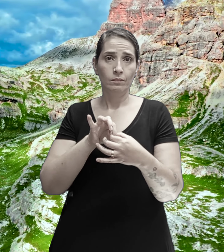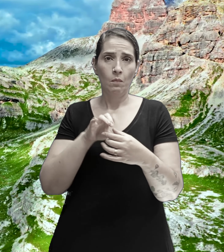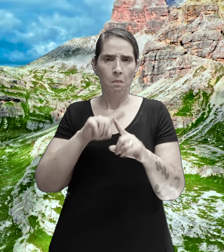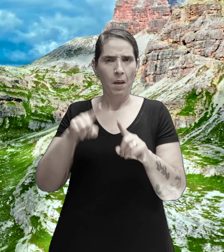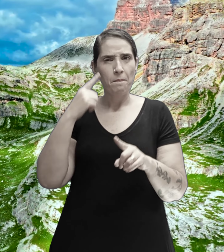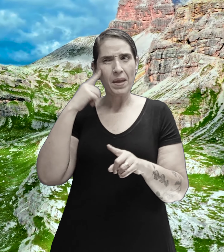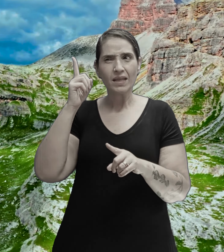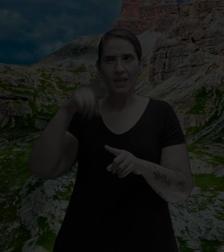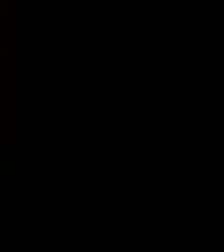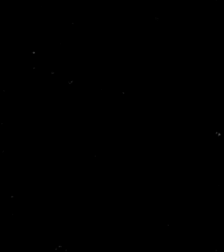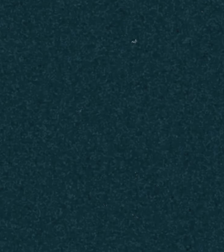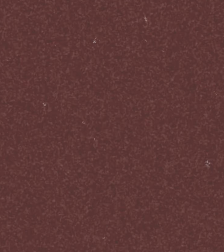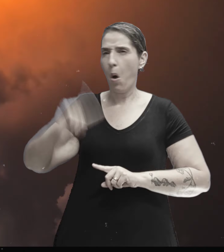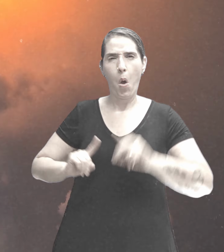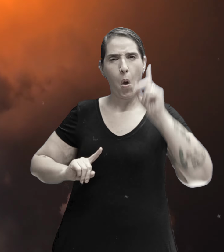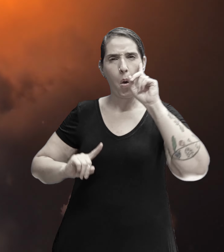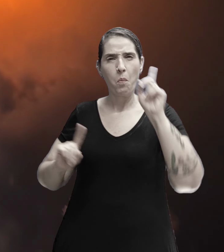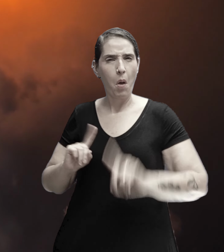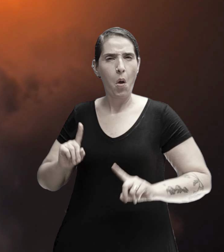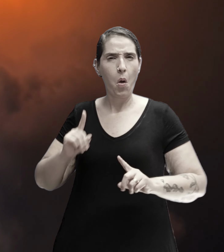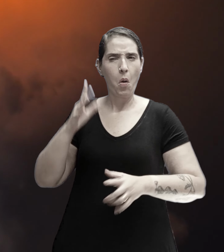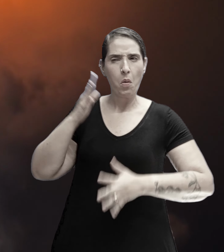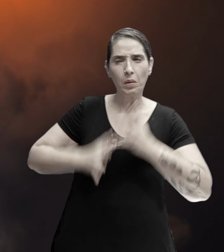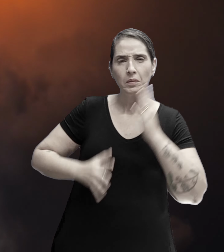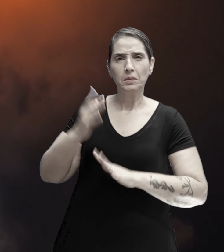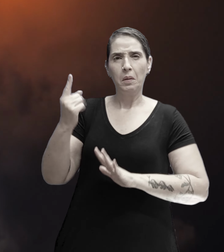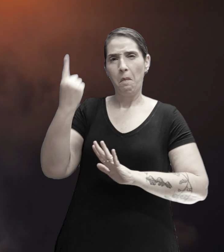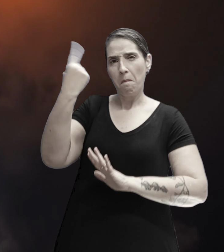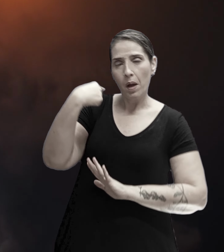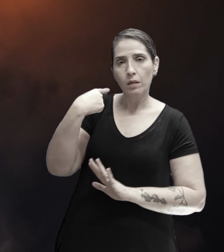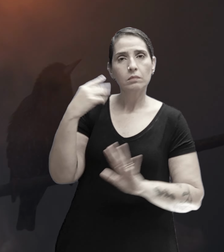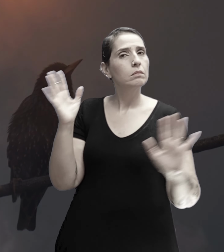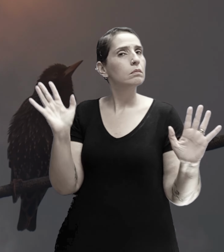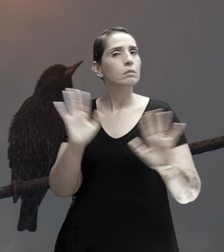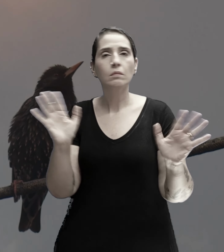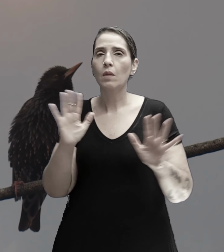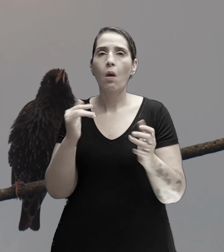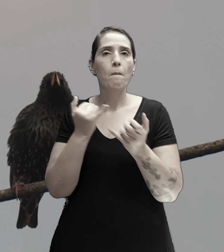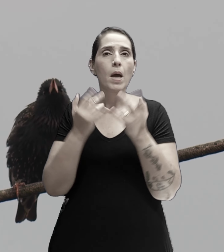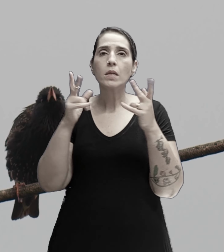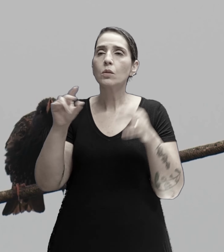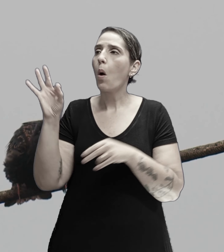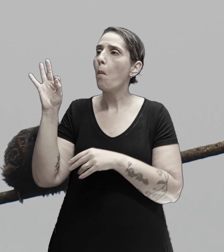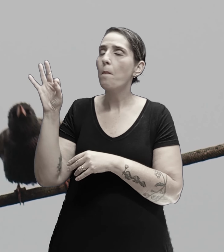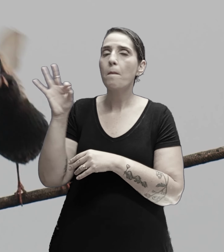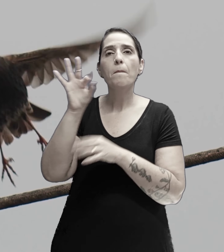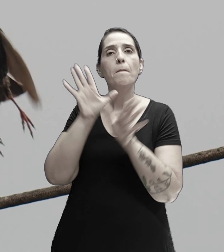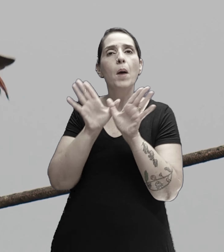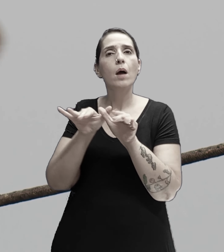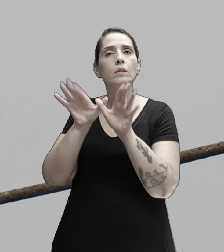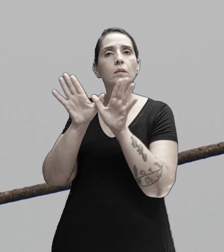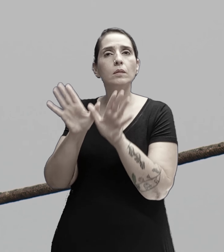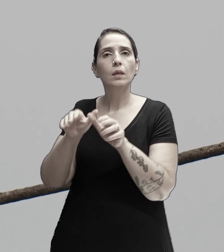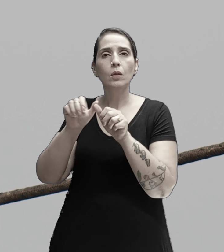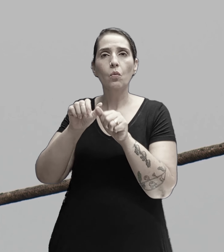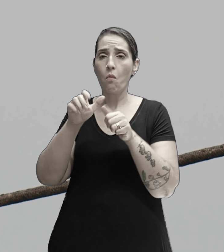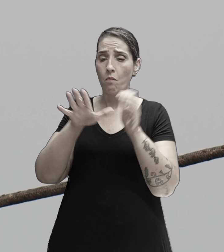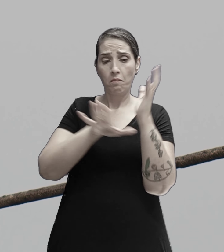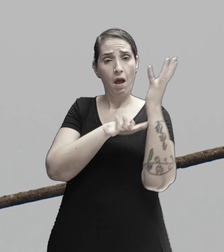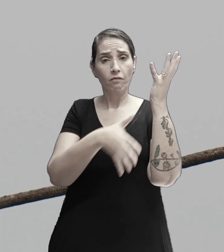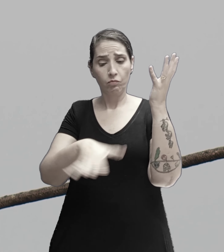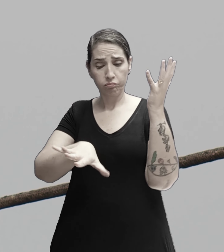Mas não como trovão, não como sentença, mas como um pássaro no fio, como folha que cai